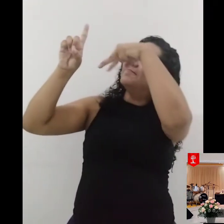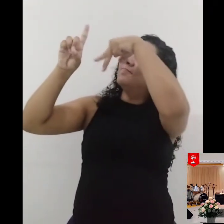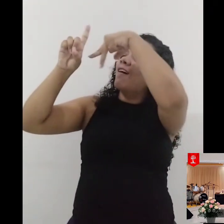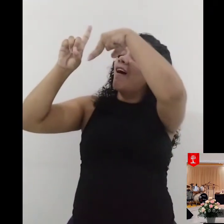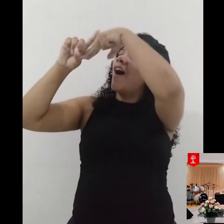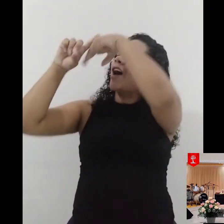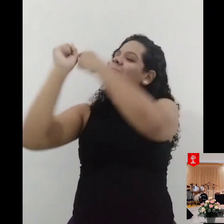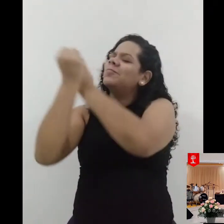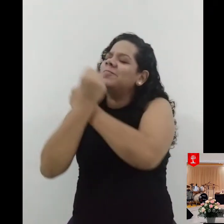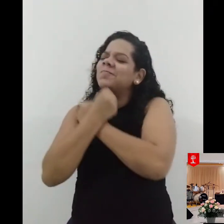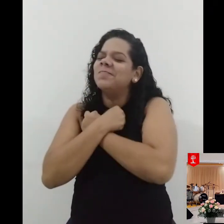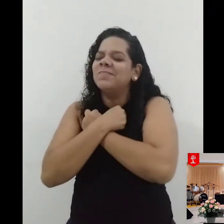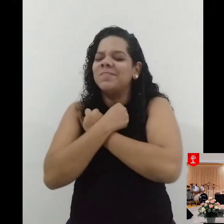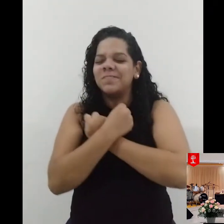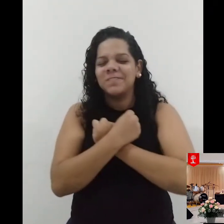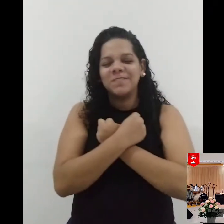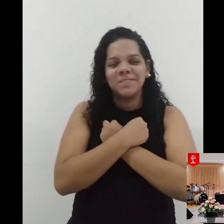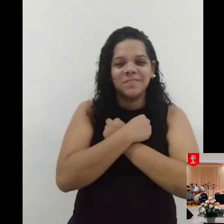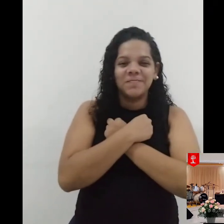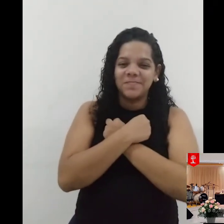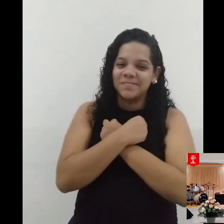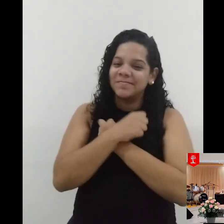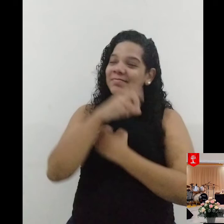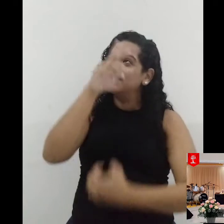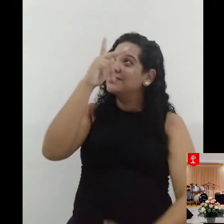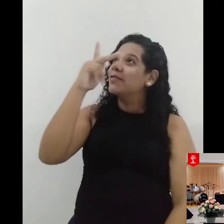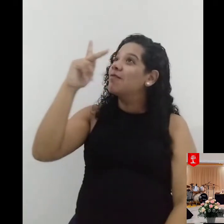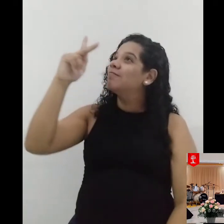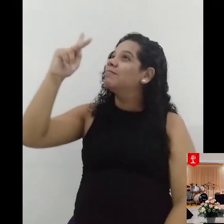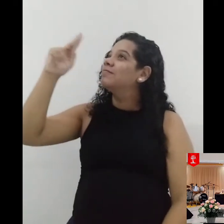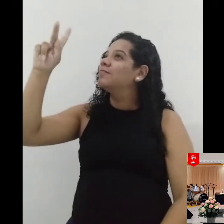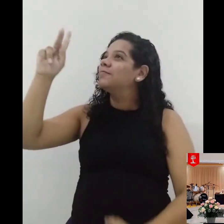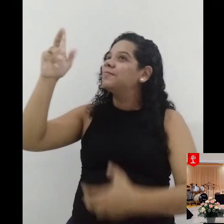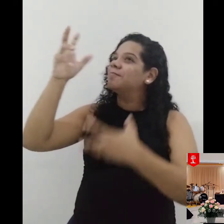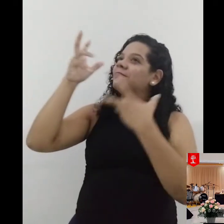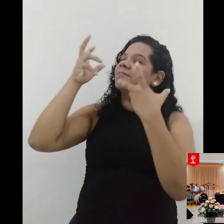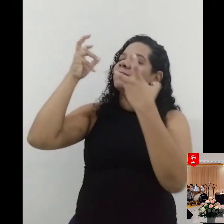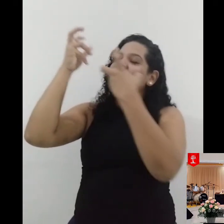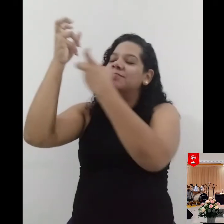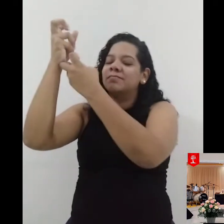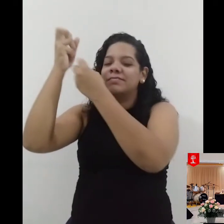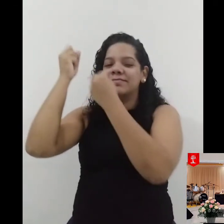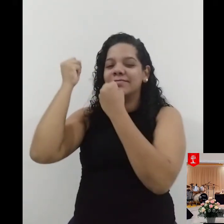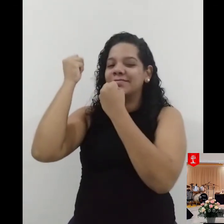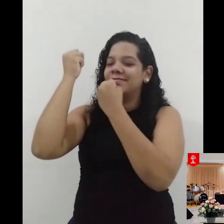E apesar dessa glória que